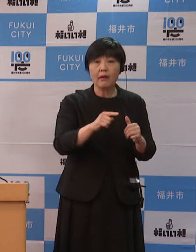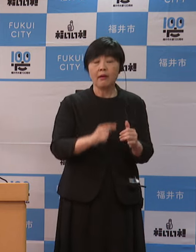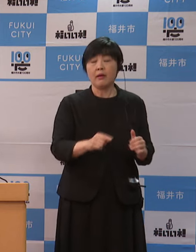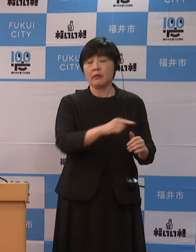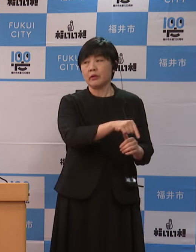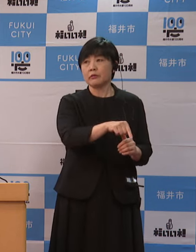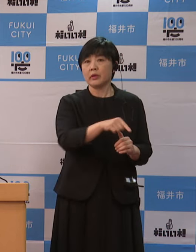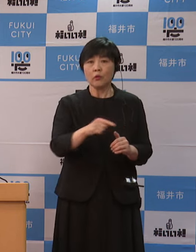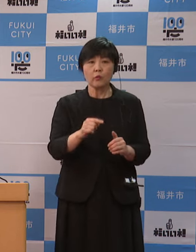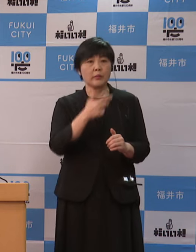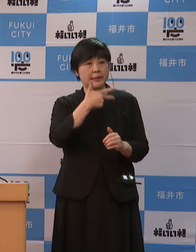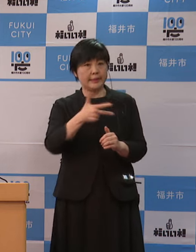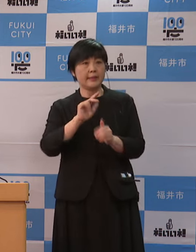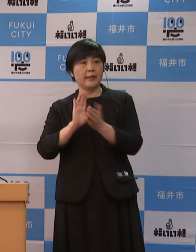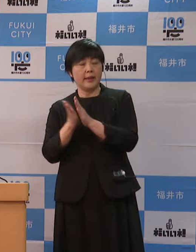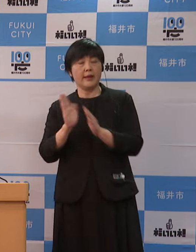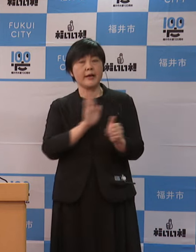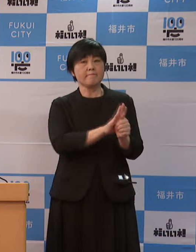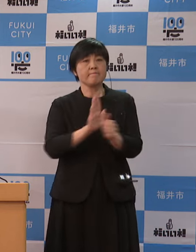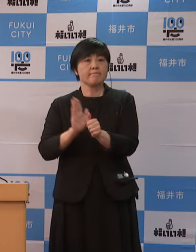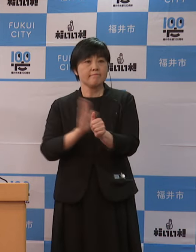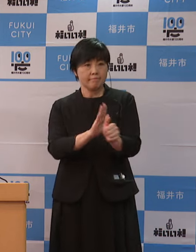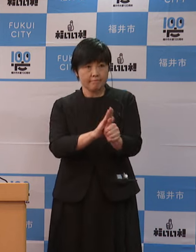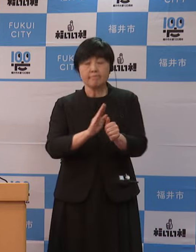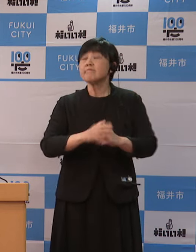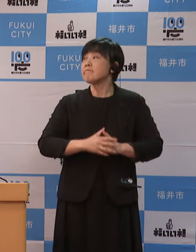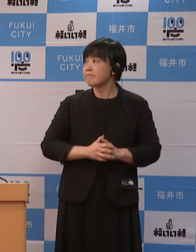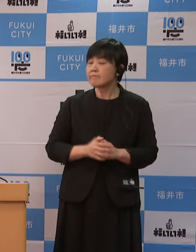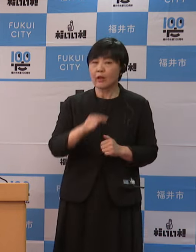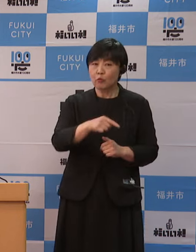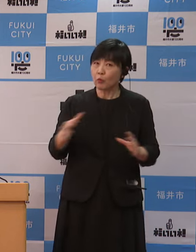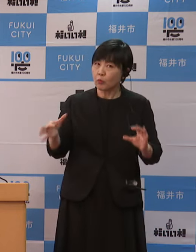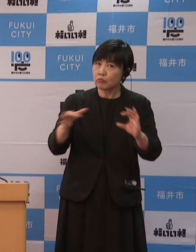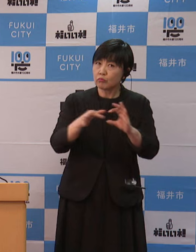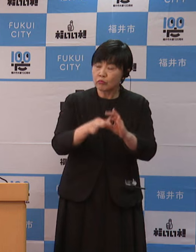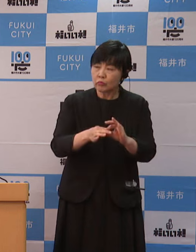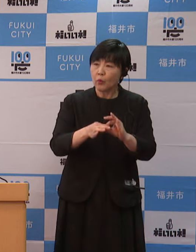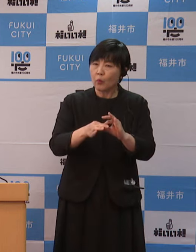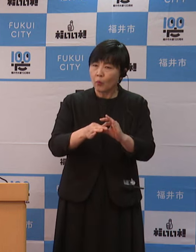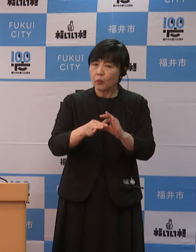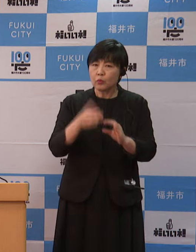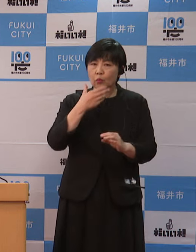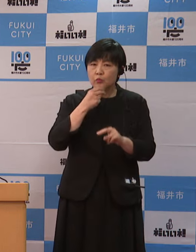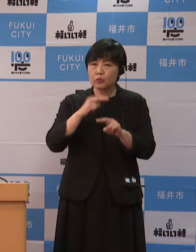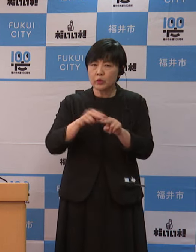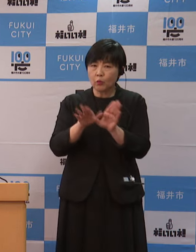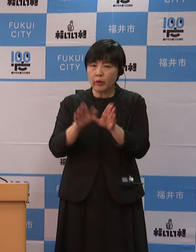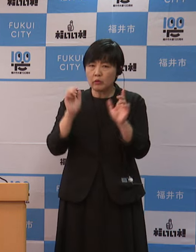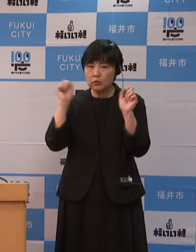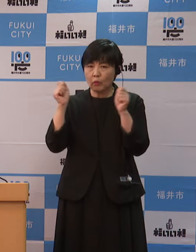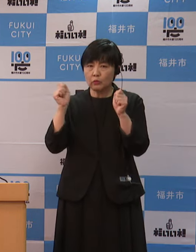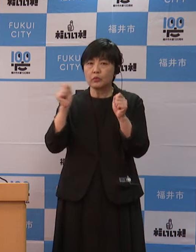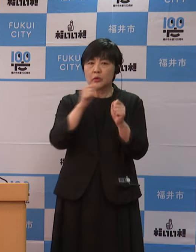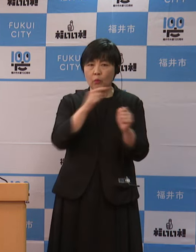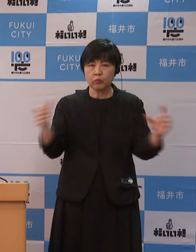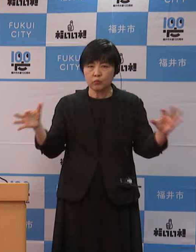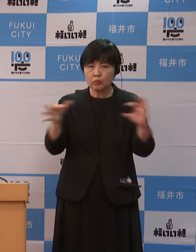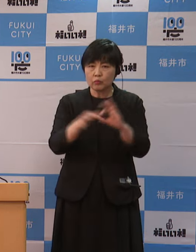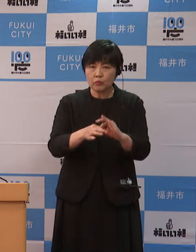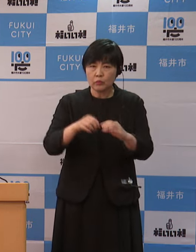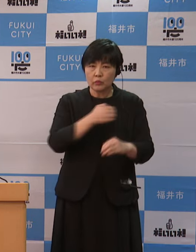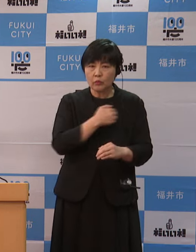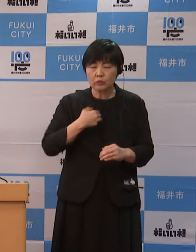も支援をしておりますけれども、こういったことに何か結びつけて、今回の祭りの時にできないかということ